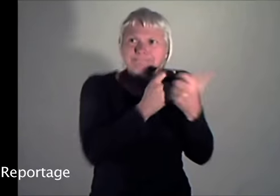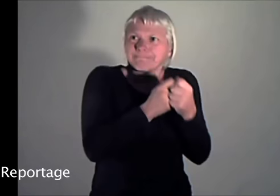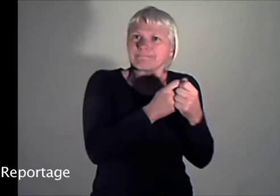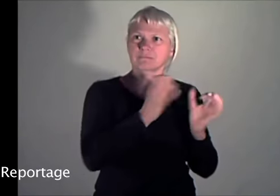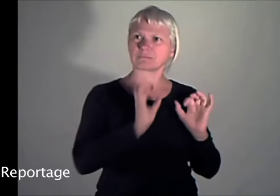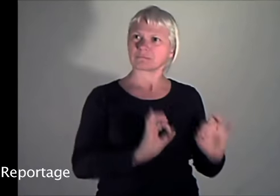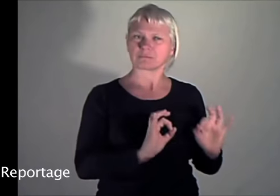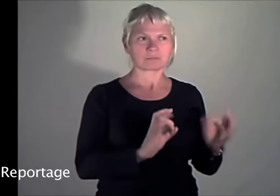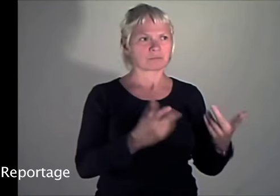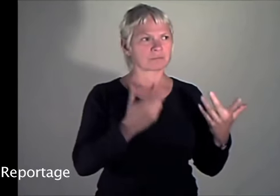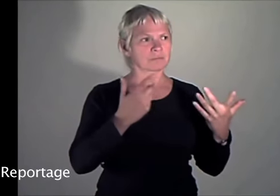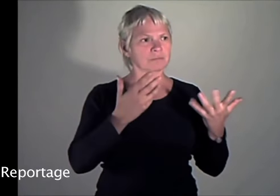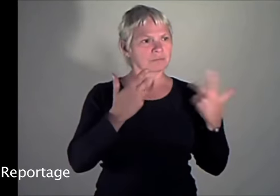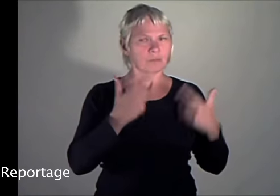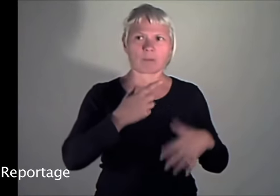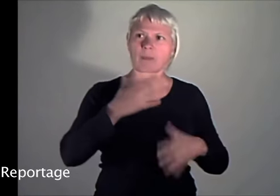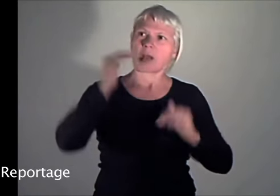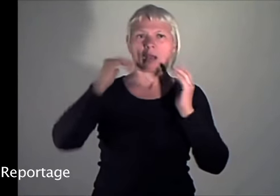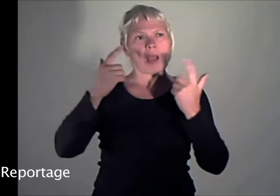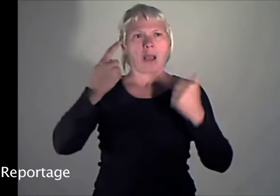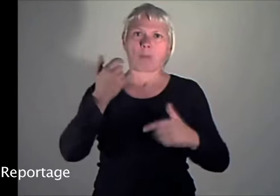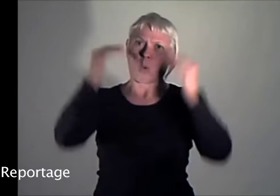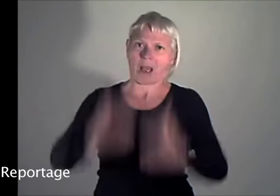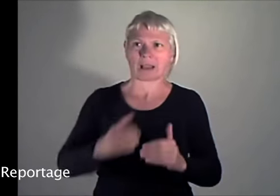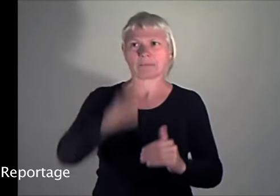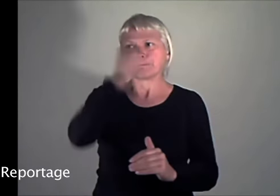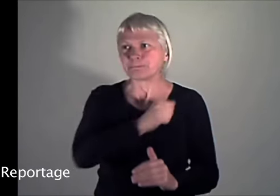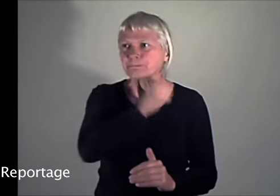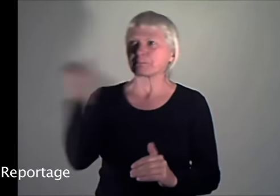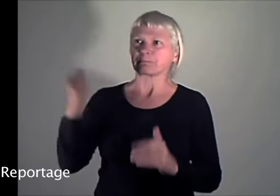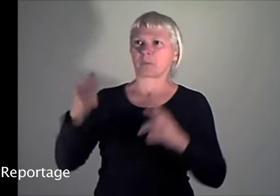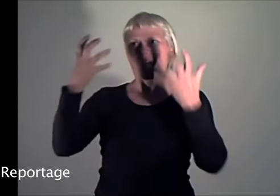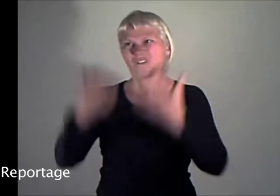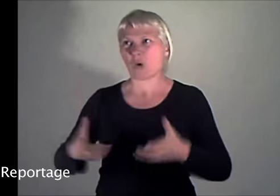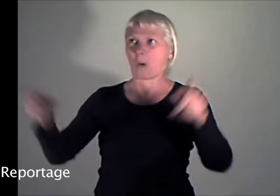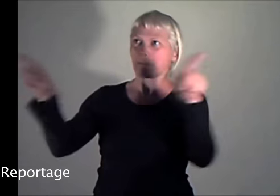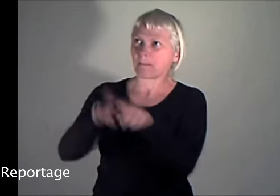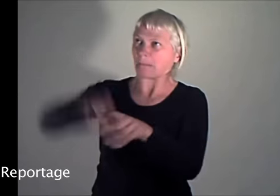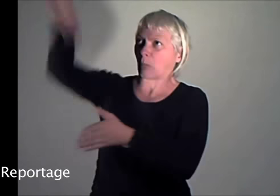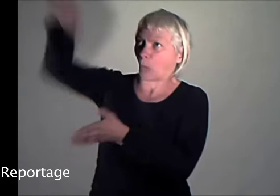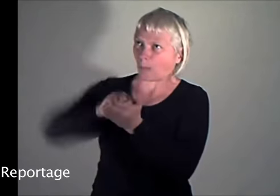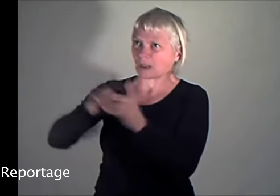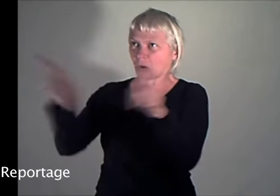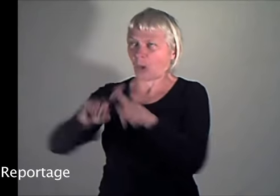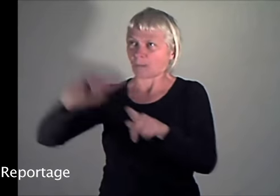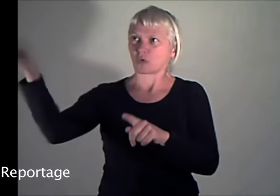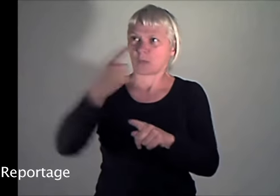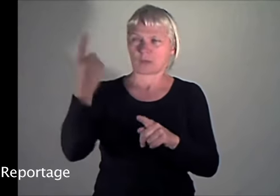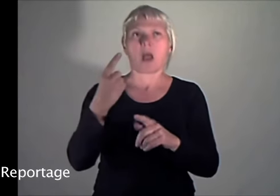monde et juste évoluer comme ça, quoi. Janina. C'est pour ça que je participe à ce groupe et à